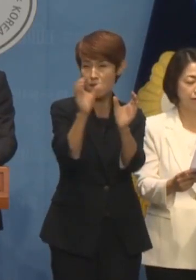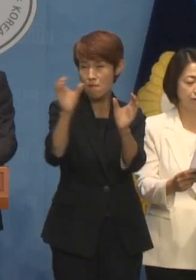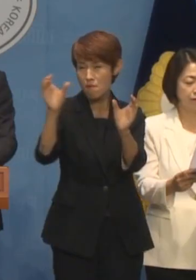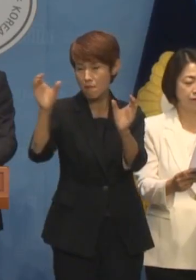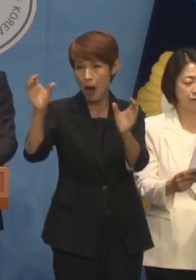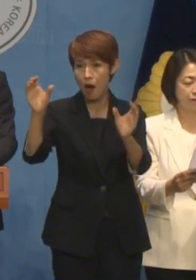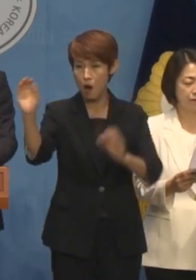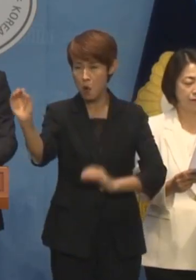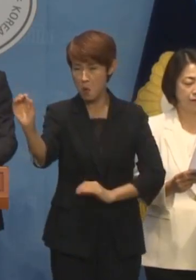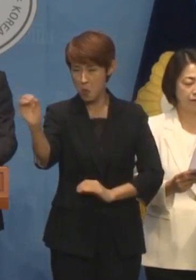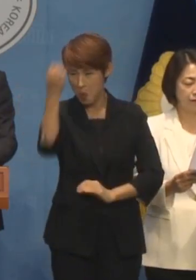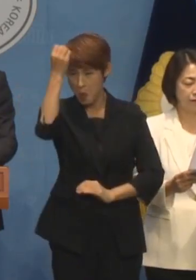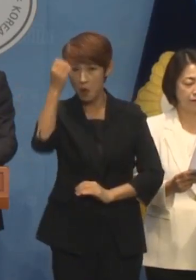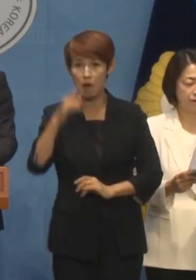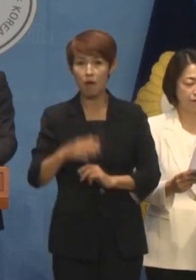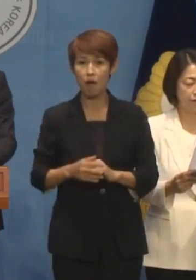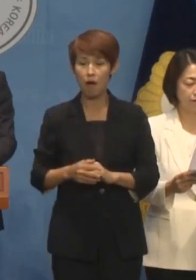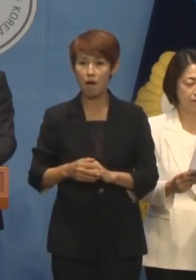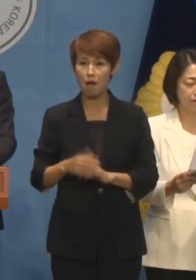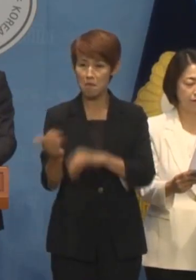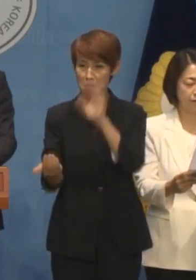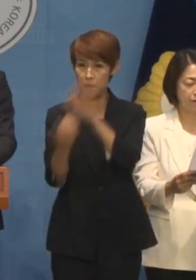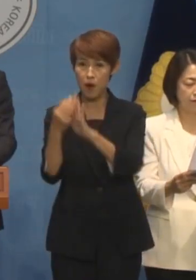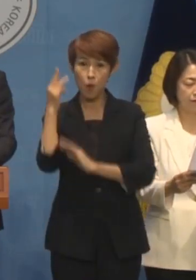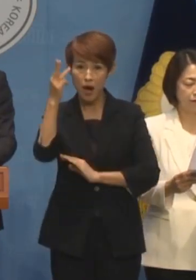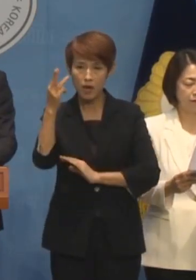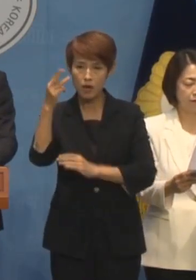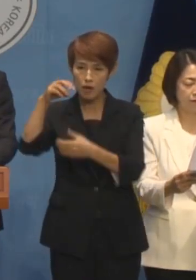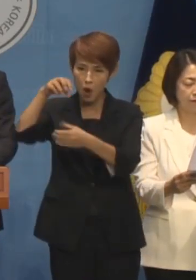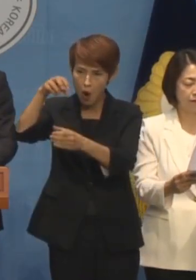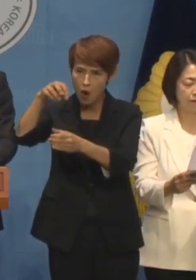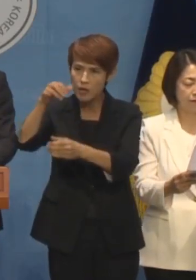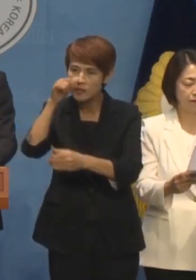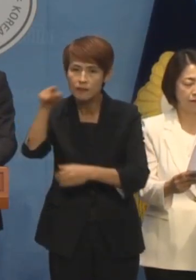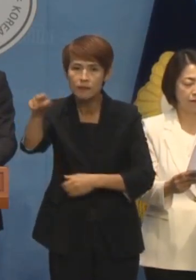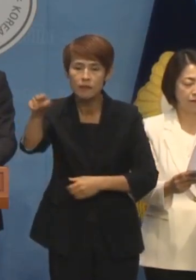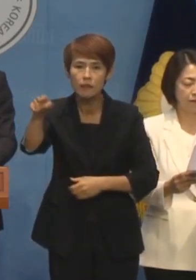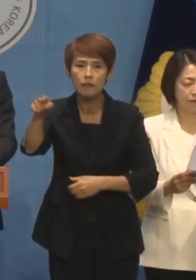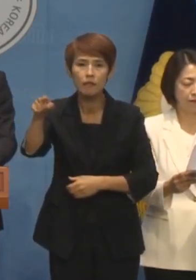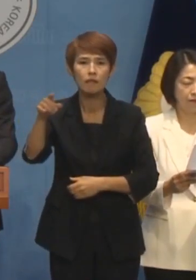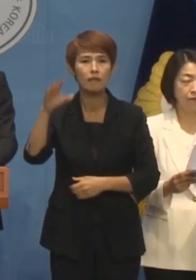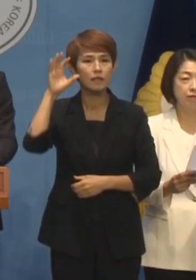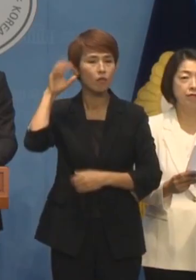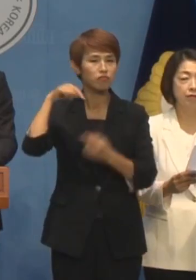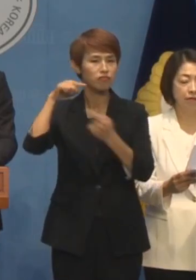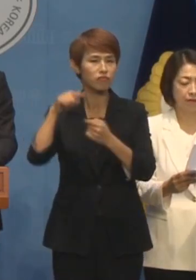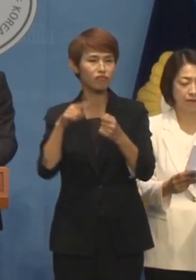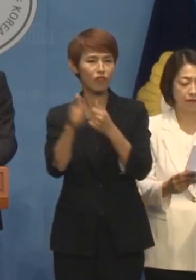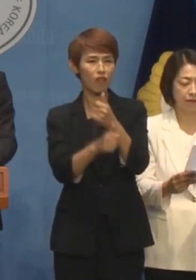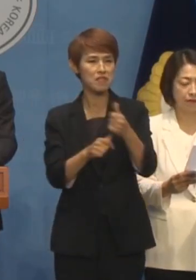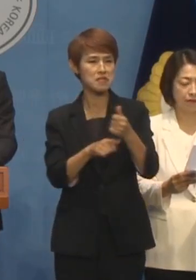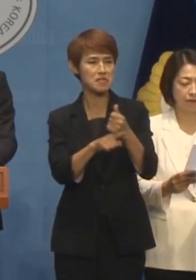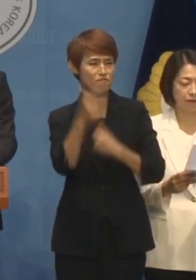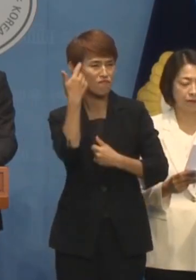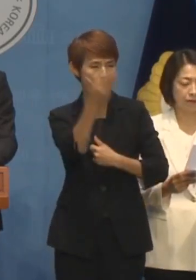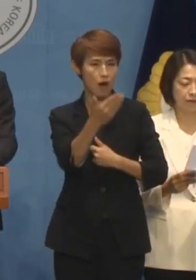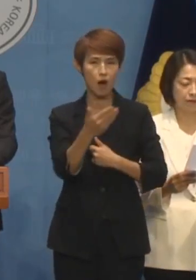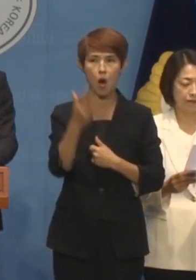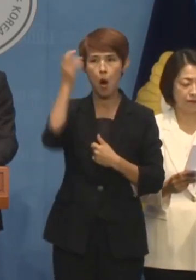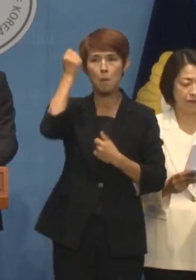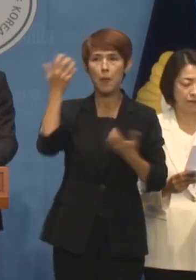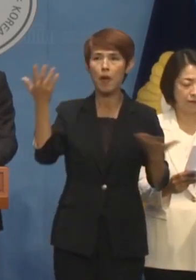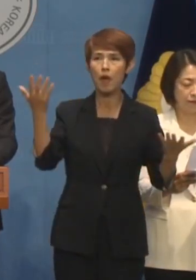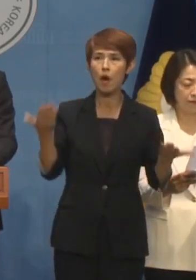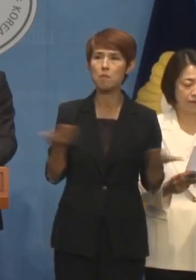고급 와인 하나는 막에도 따져 있었다. 청문위원들의 집중된 질의에 기억이 안 난다,